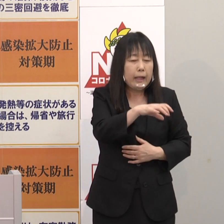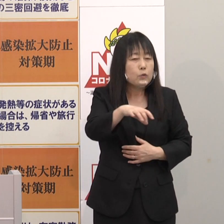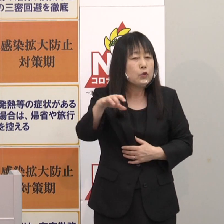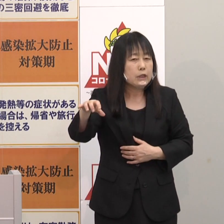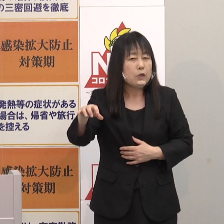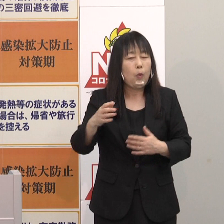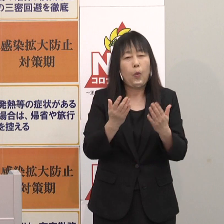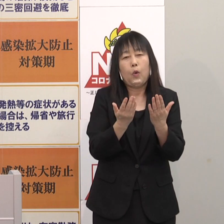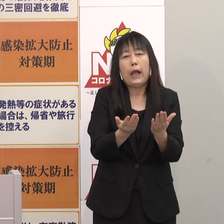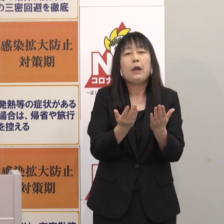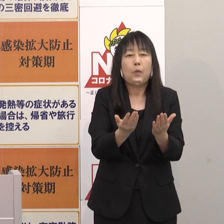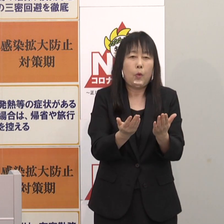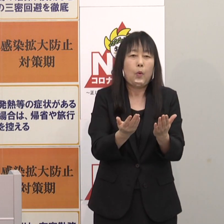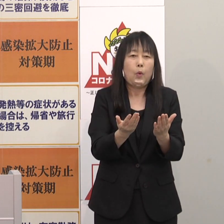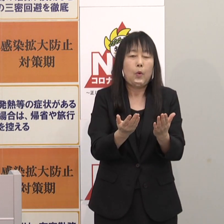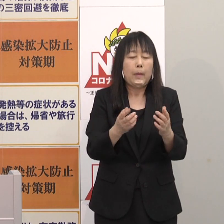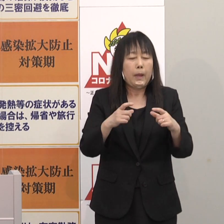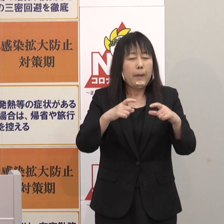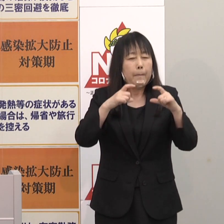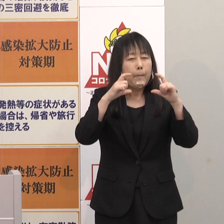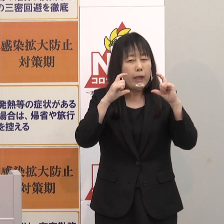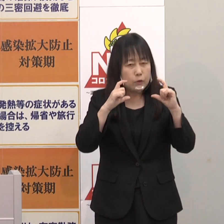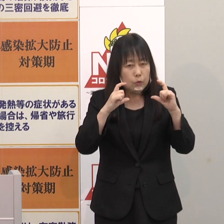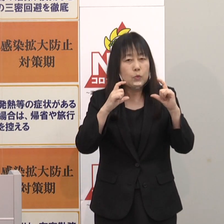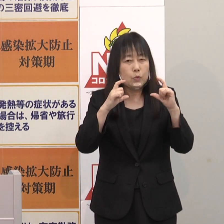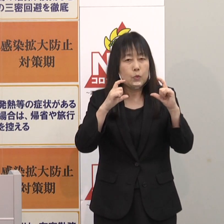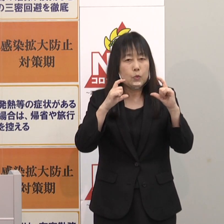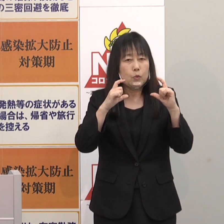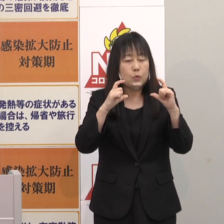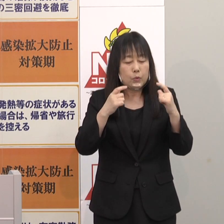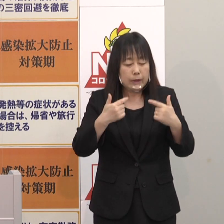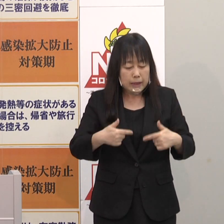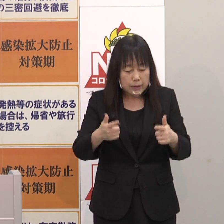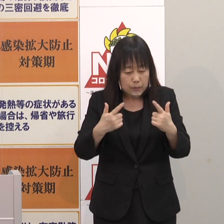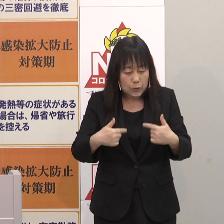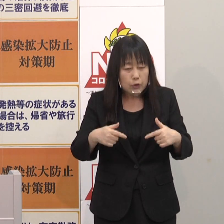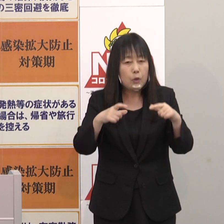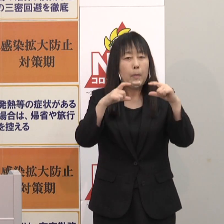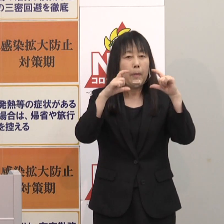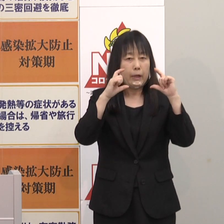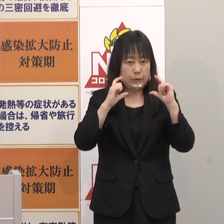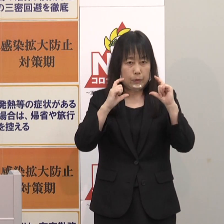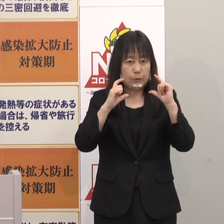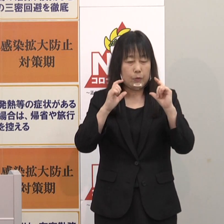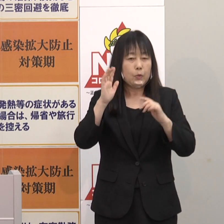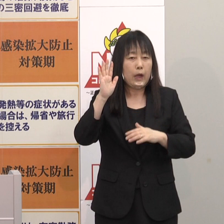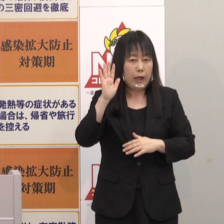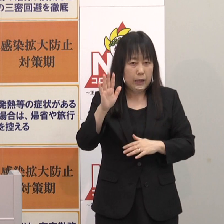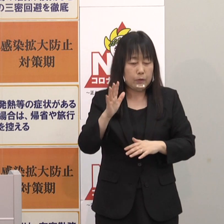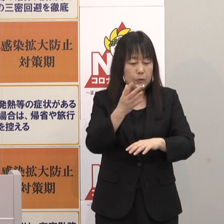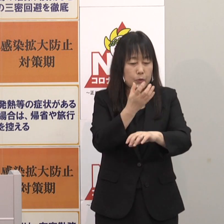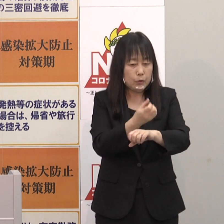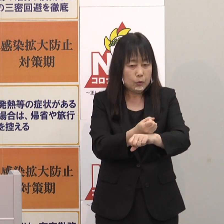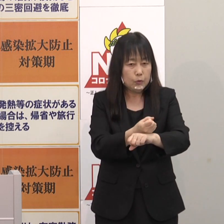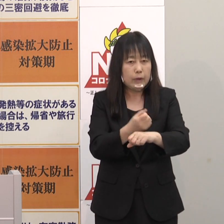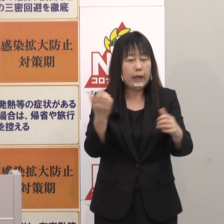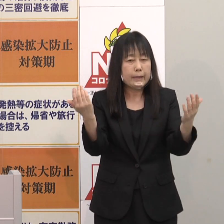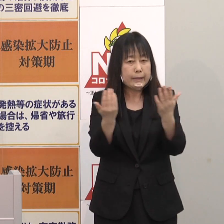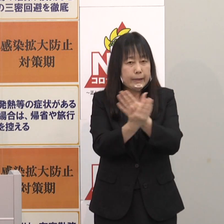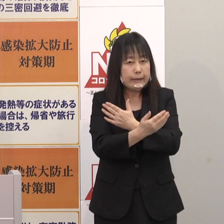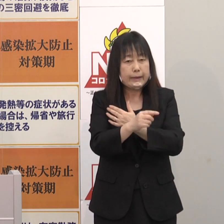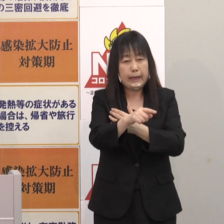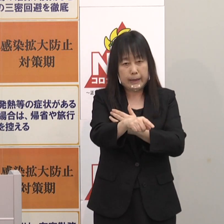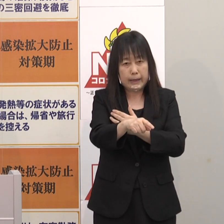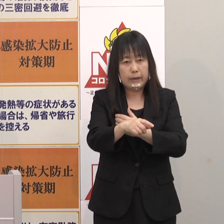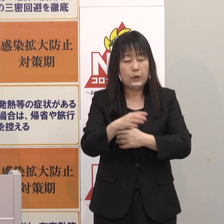中、マスクの着用っていうのがもう慣例になっておりまして、先日は、ある県外の高校ですかね、で